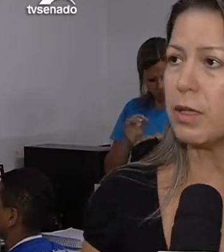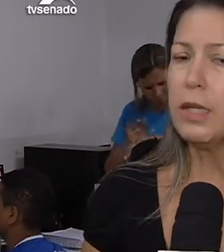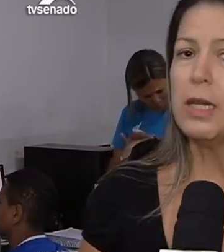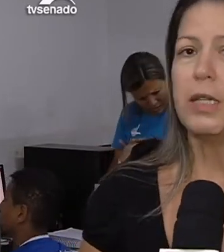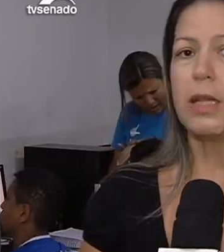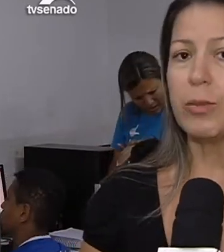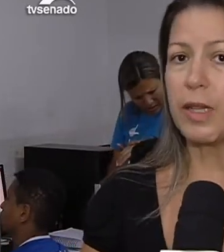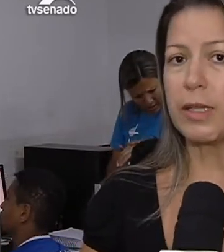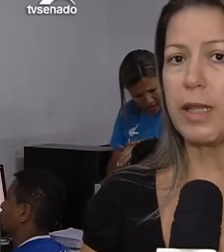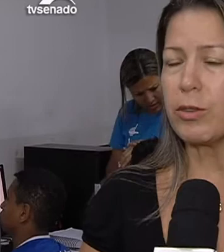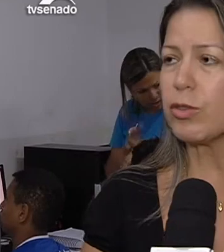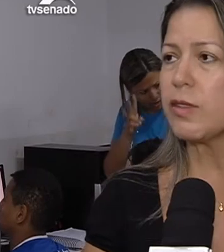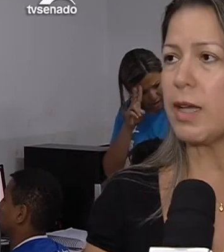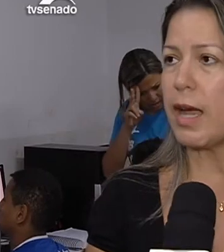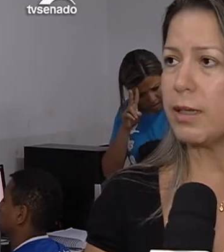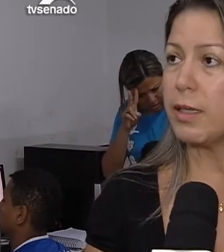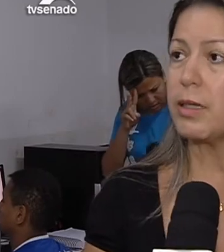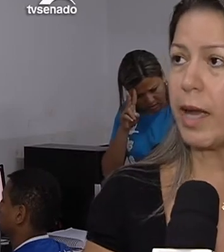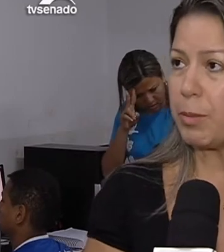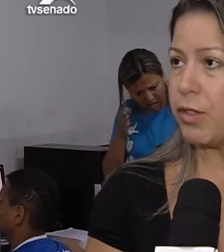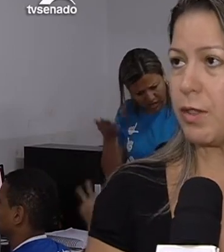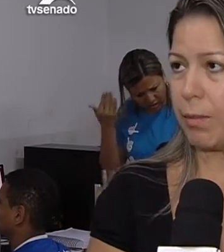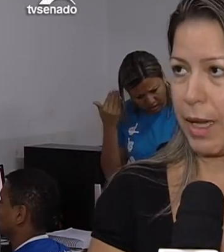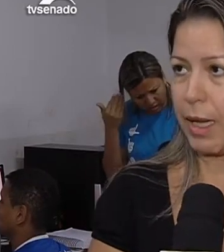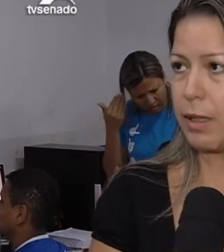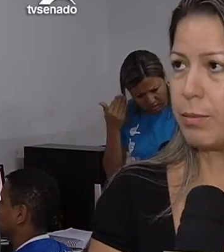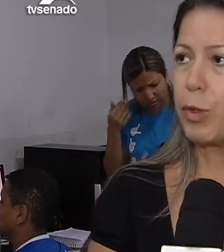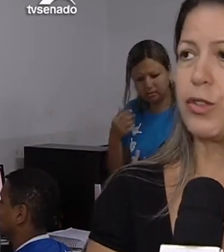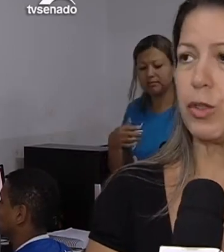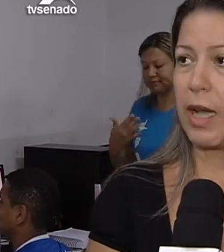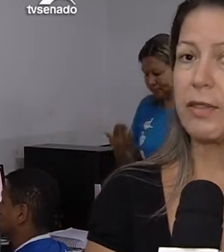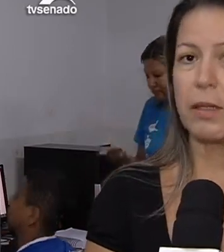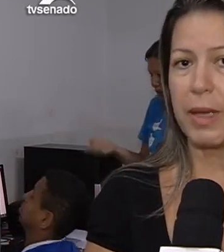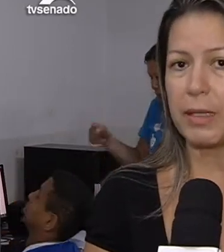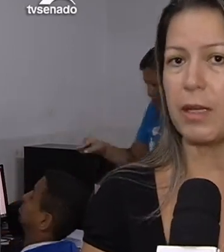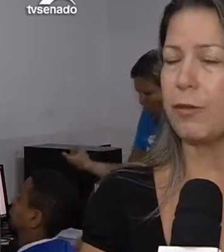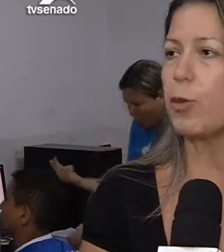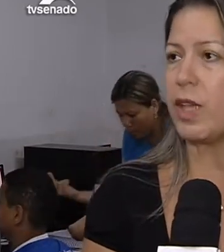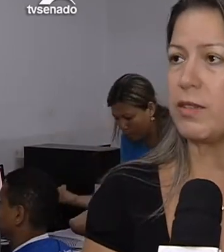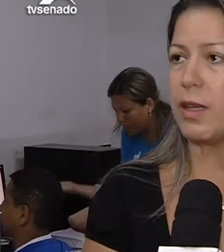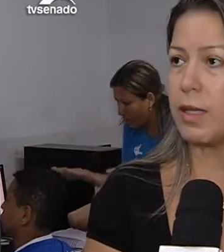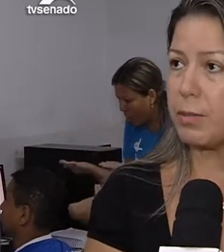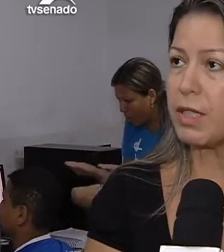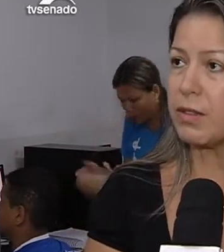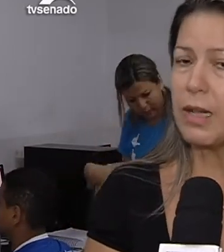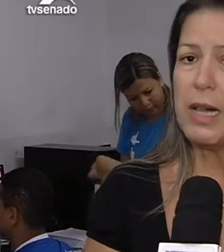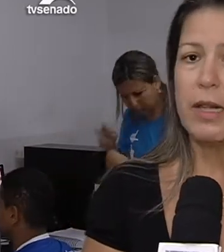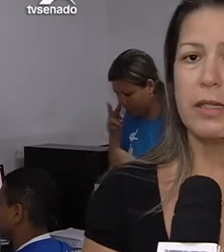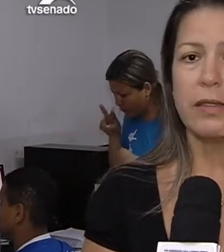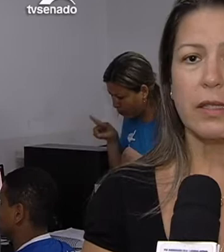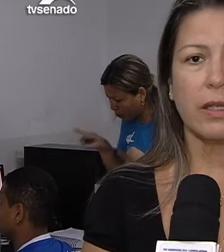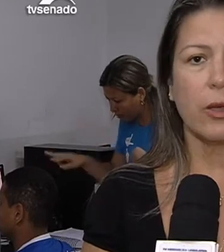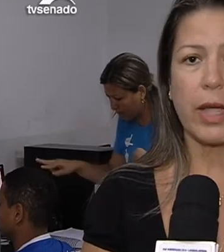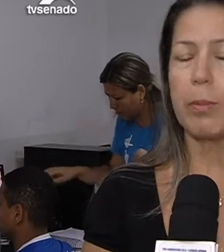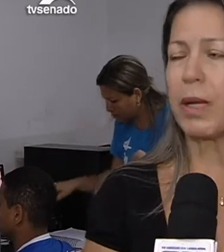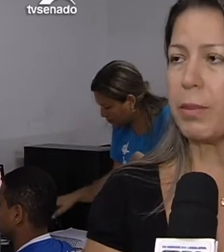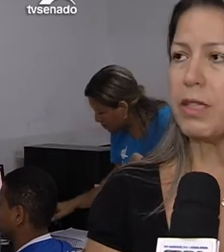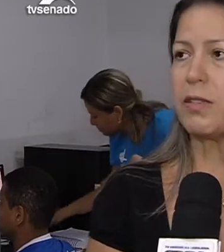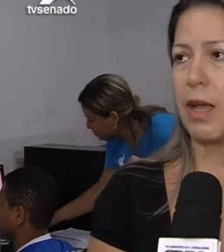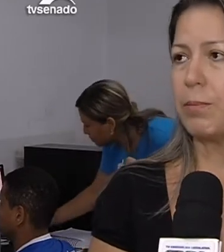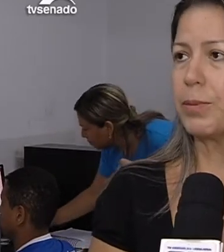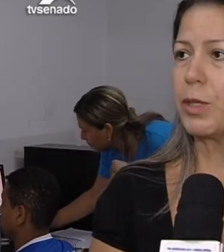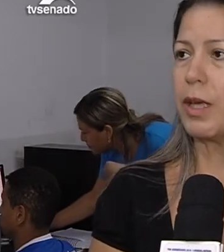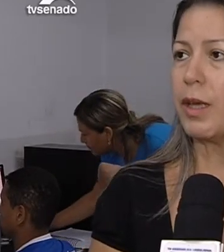demanda temos aqui dentro do ceha da intérpretes também profissionais também que tenha fluência em libras e assim eu quero